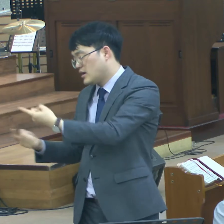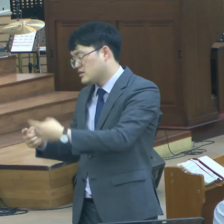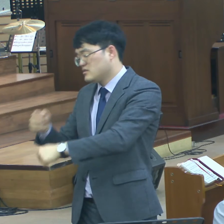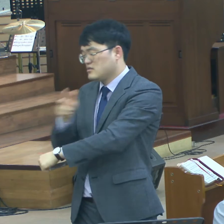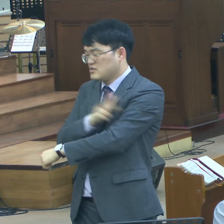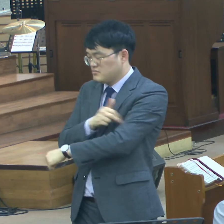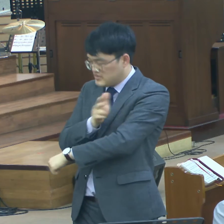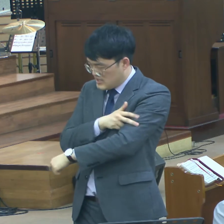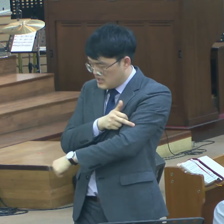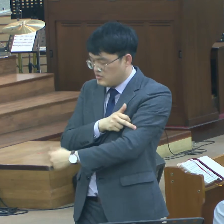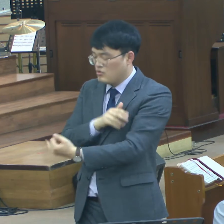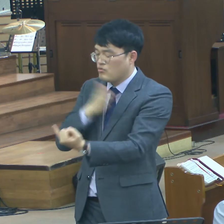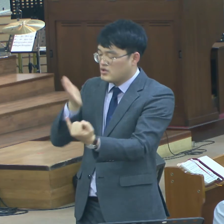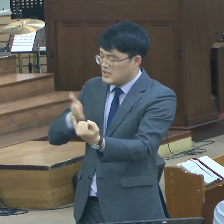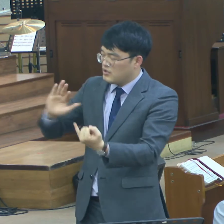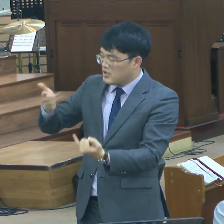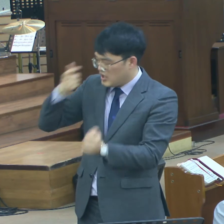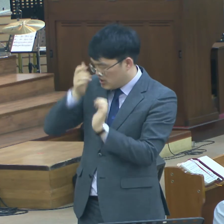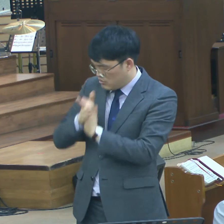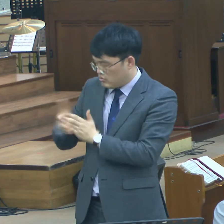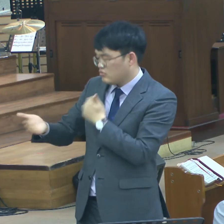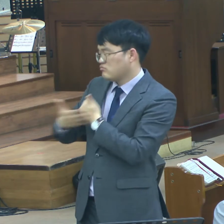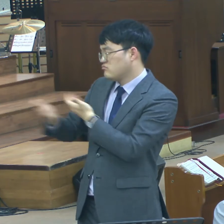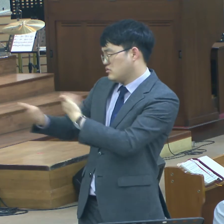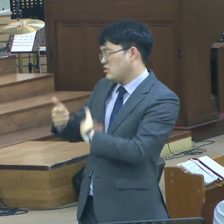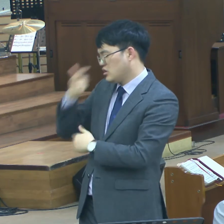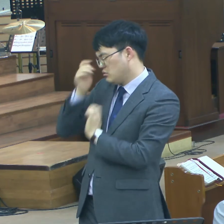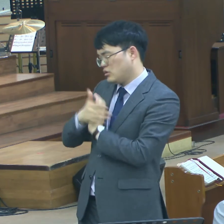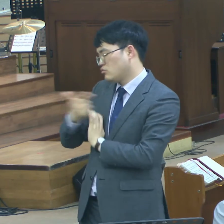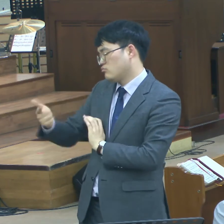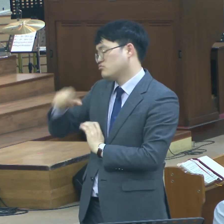목사님 기도해 주세요. 기도하니까 너무 좋습니다.